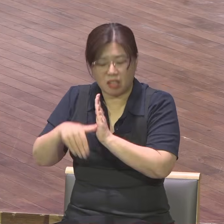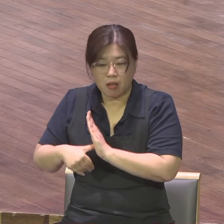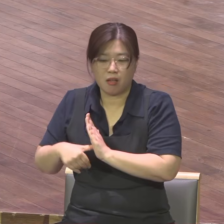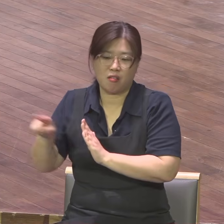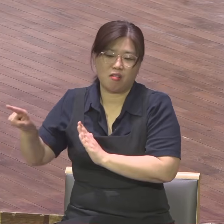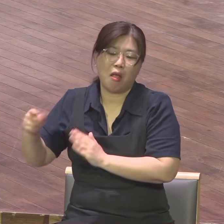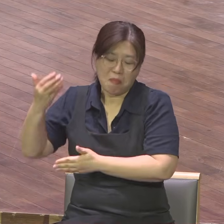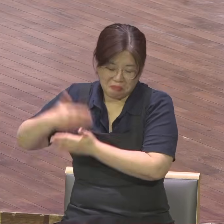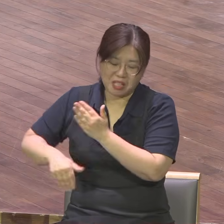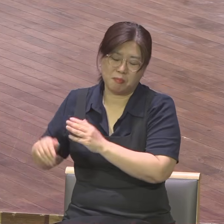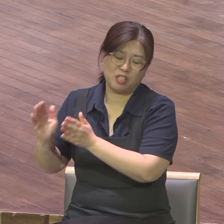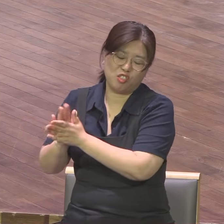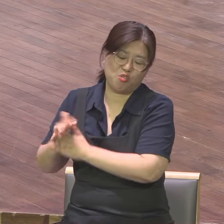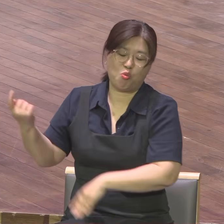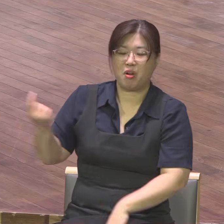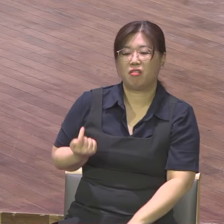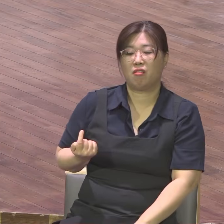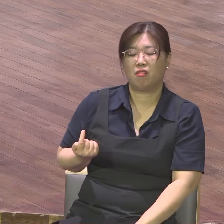돌아왔다.